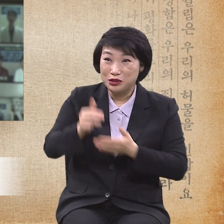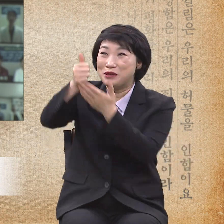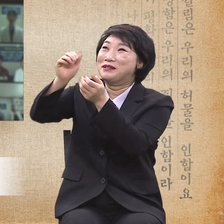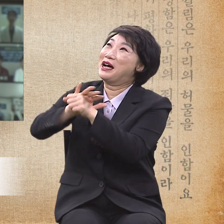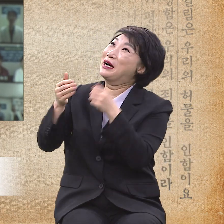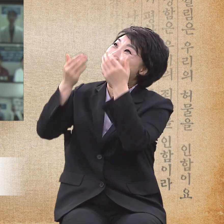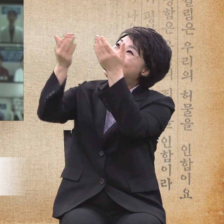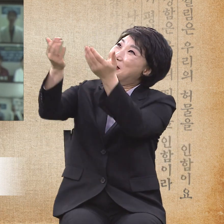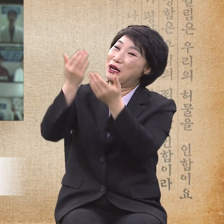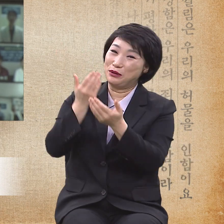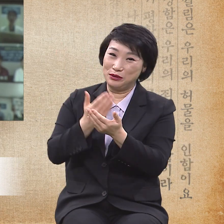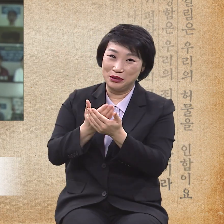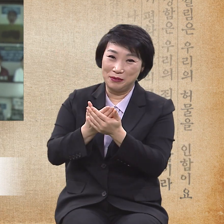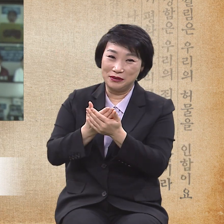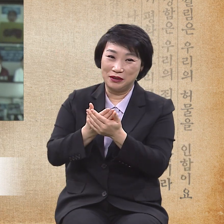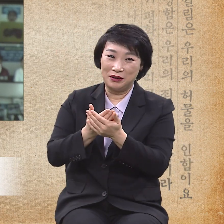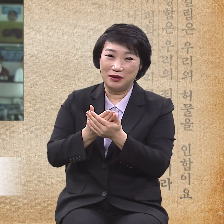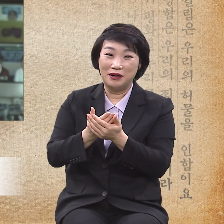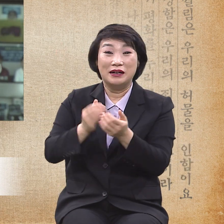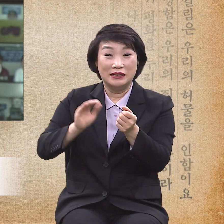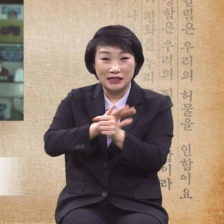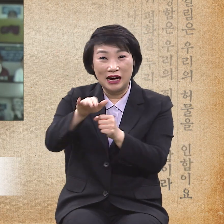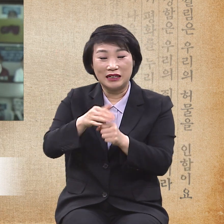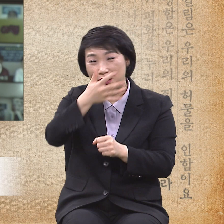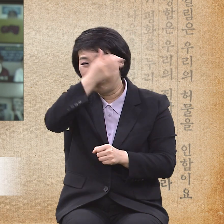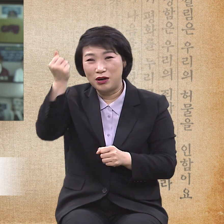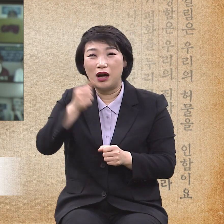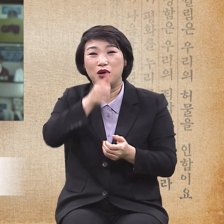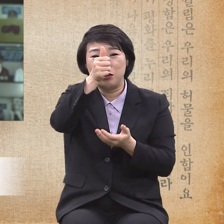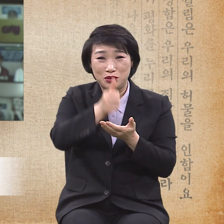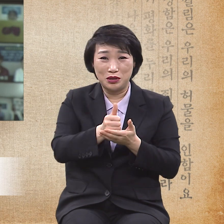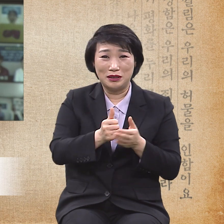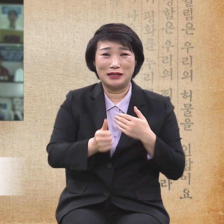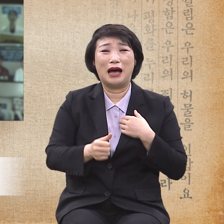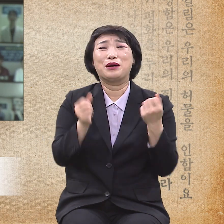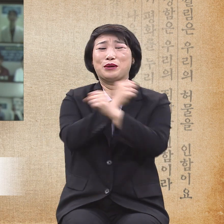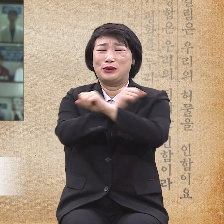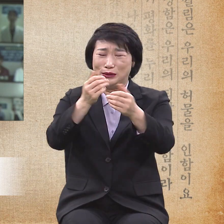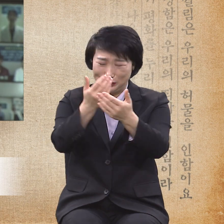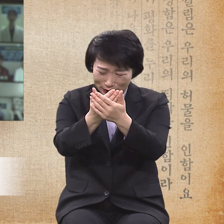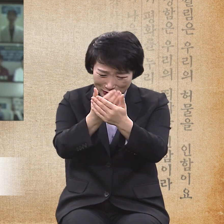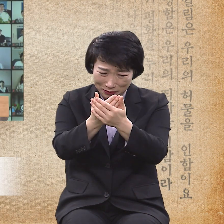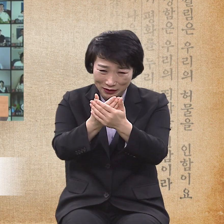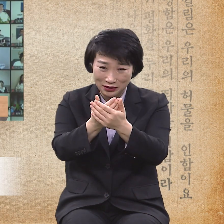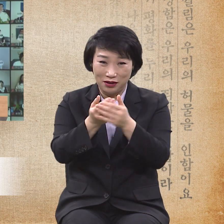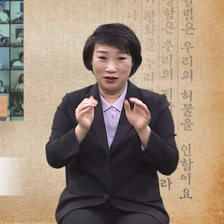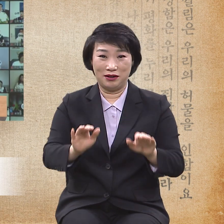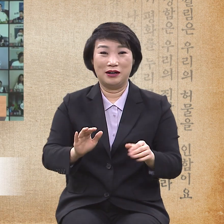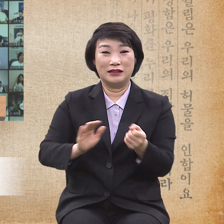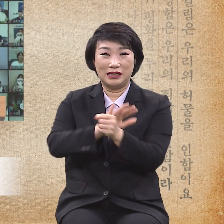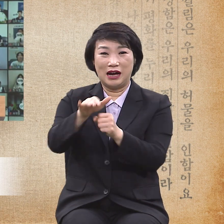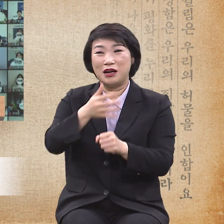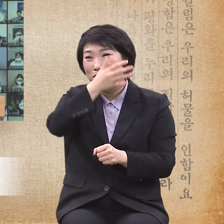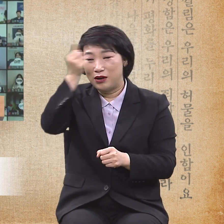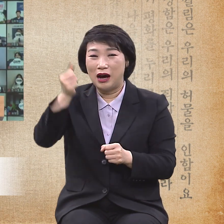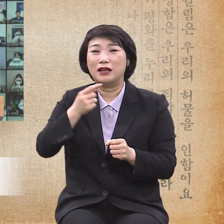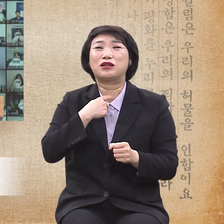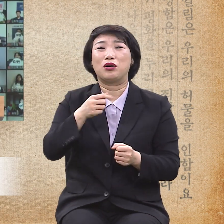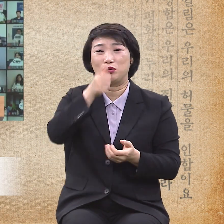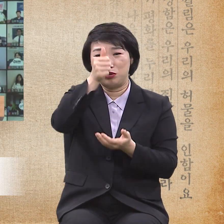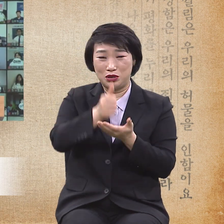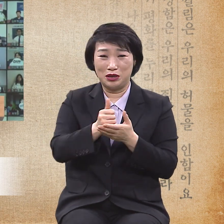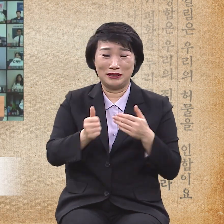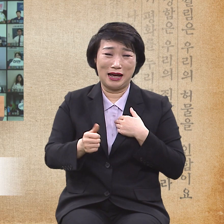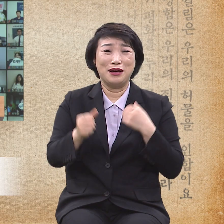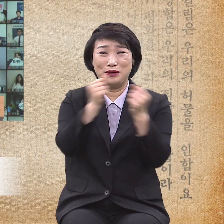사랑하게 하옵소서. 사랑에 무관심한 죄를 용서하옵소서. 사랑에 무관심했던